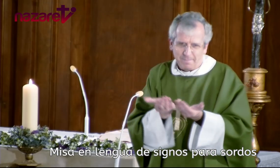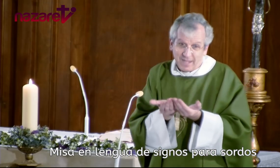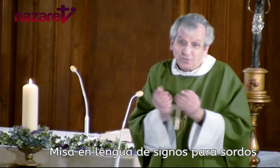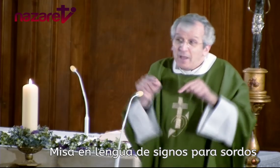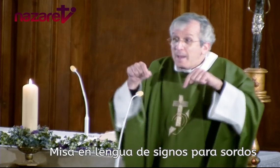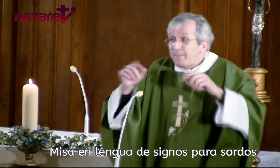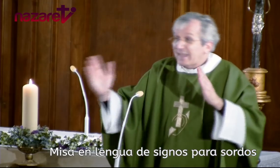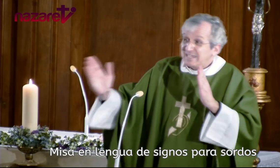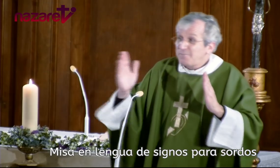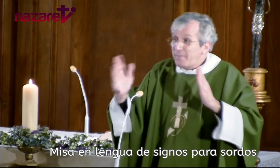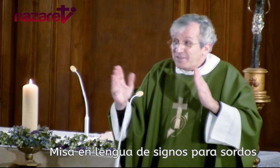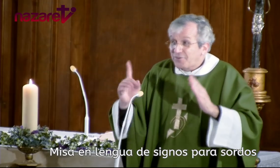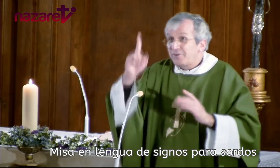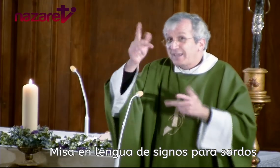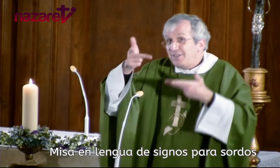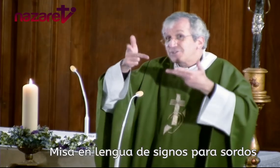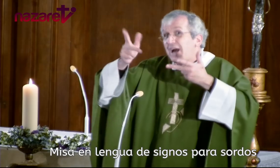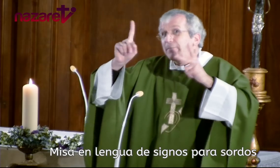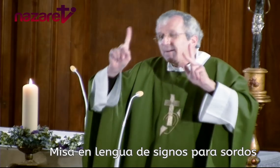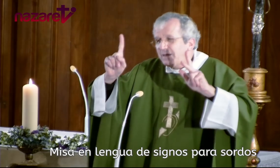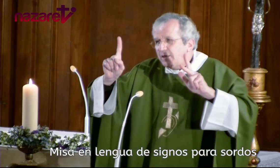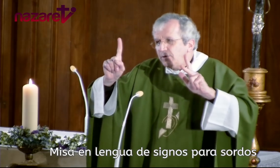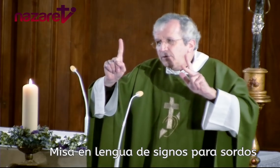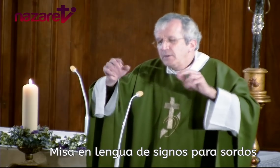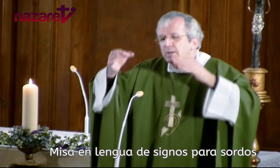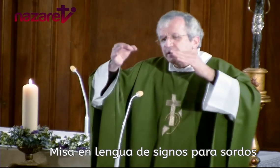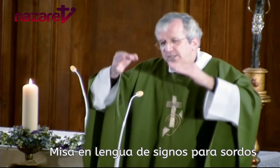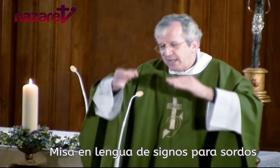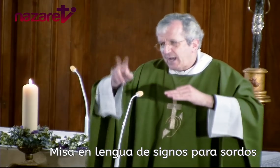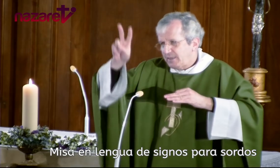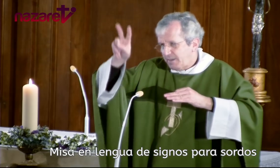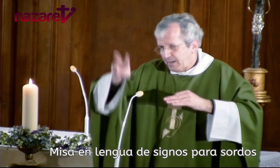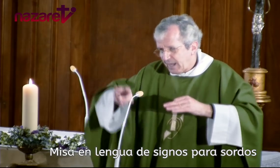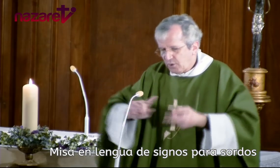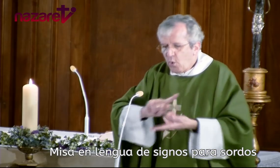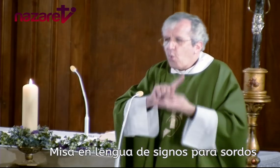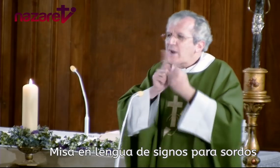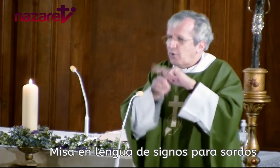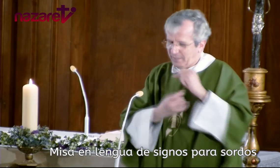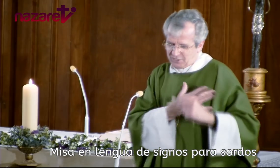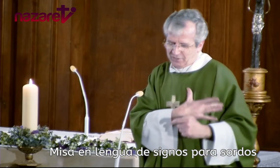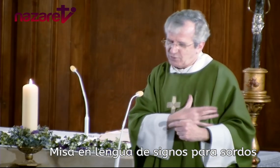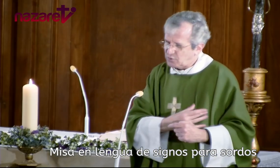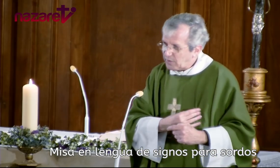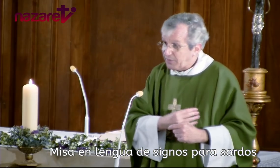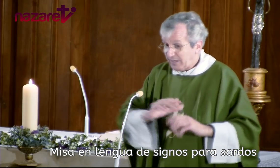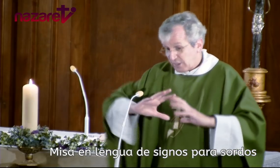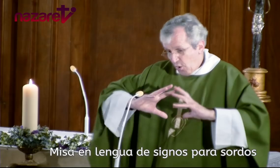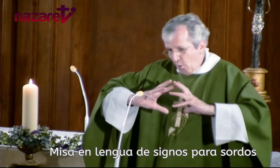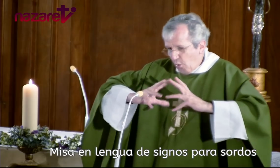cambiando, para que ese momento que Dios ha permitido sea de verdad una conversión de nuestros corazones,